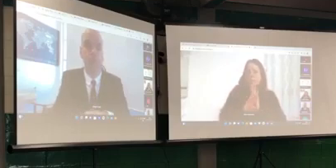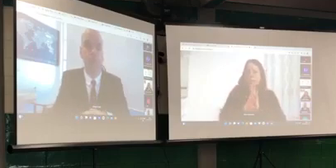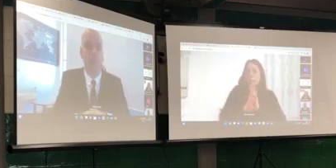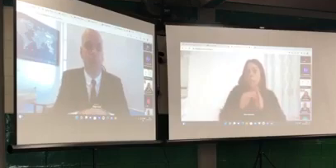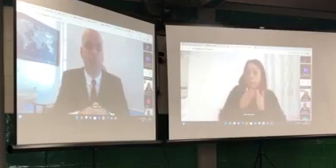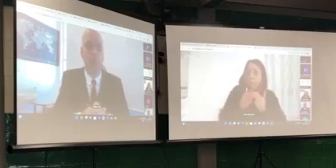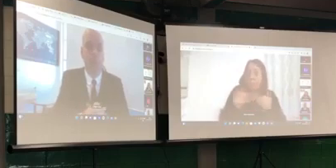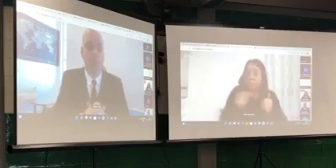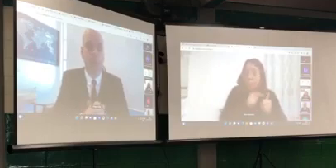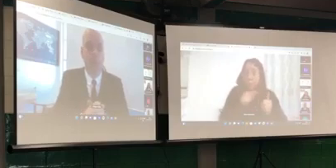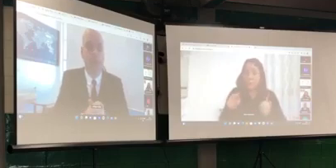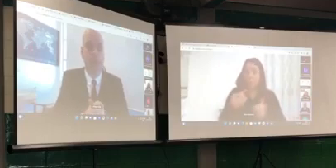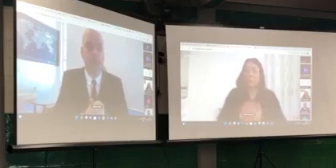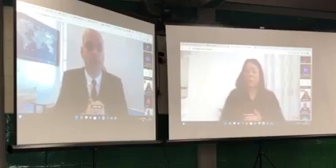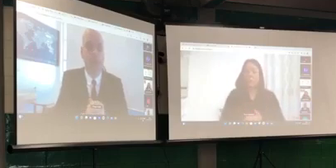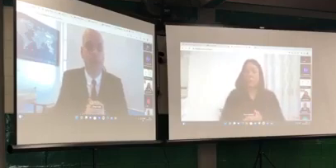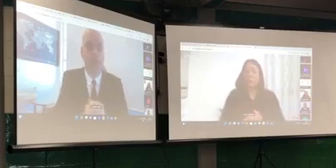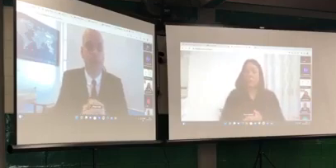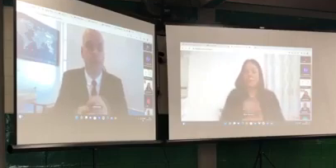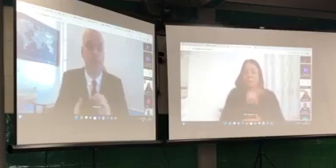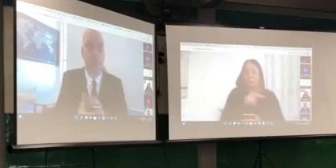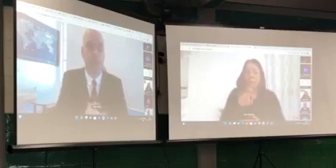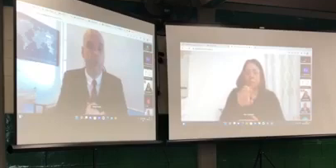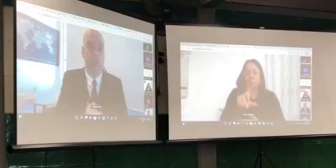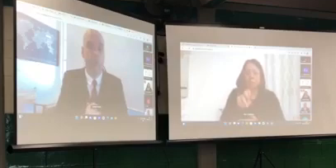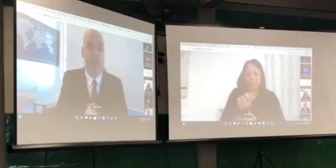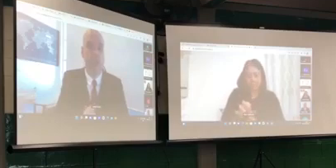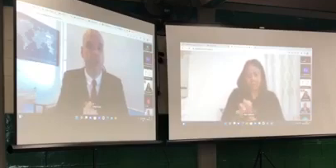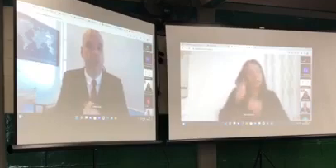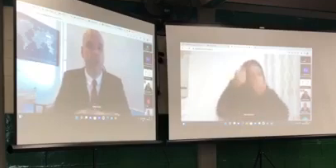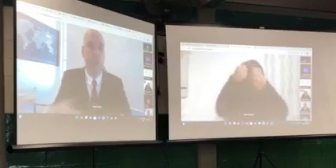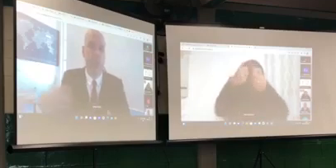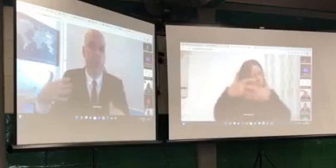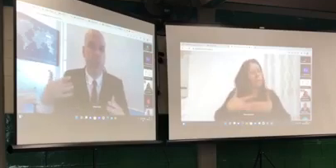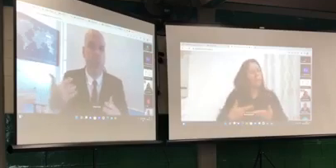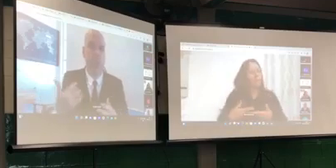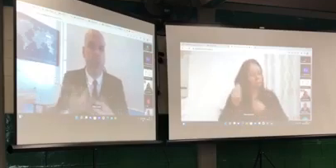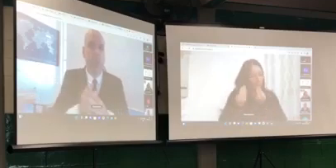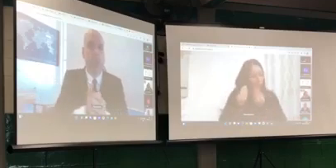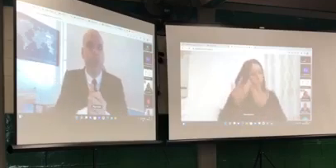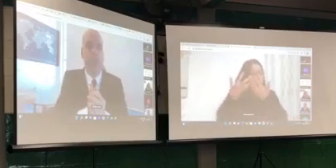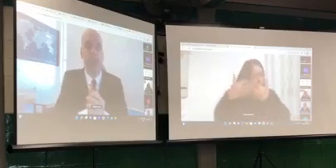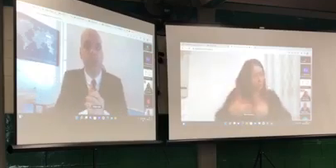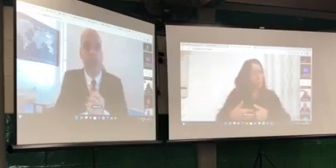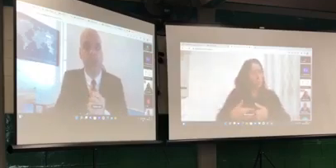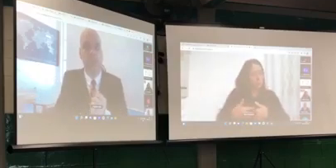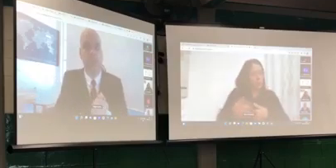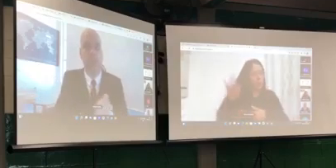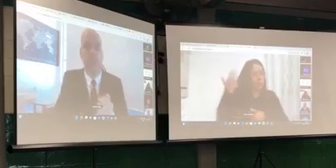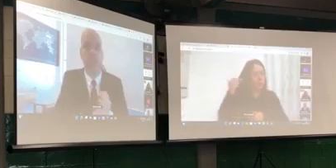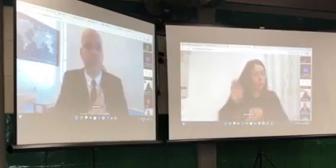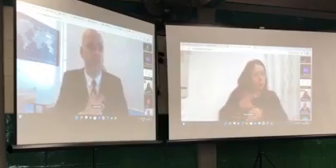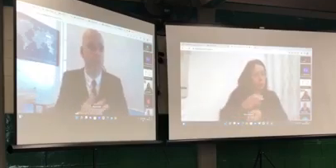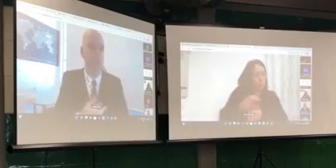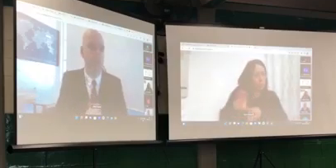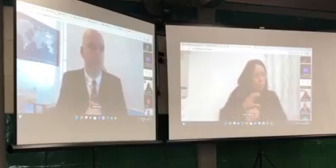pedido, né, da professora Eliane, que eu vou explicar para vocês como é que funciona. Isso vem lá da Constituição, né, que dá direito